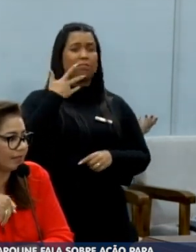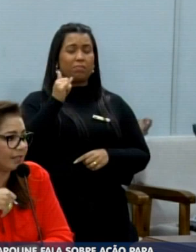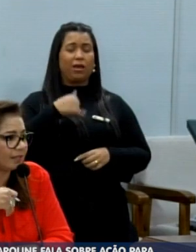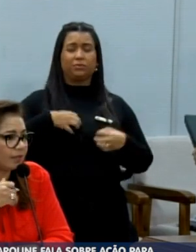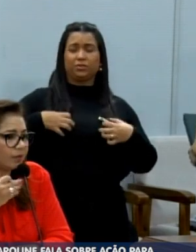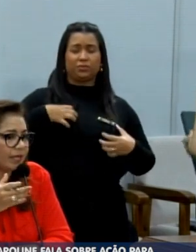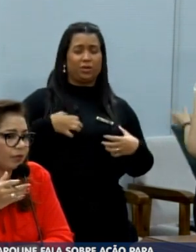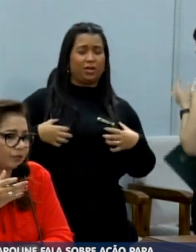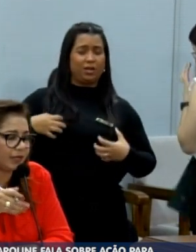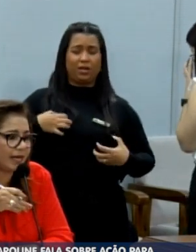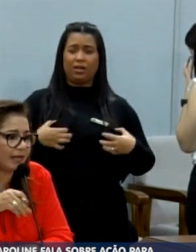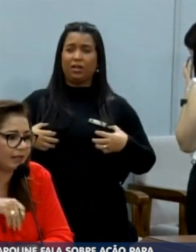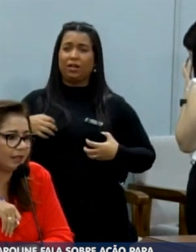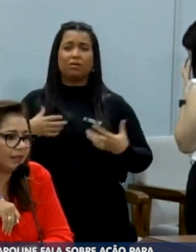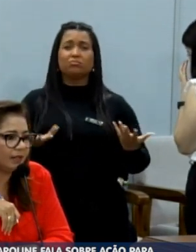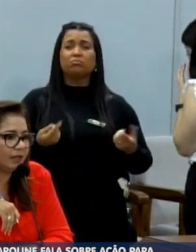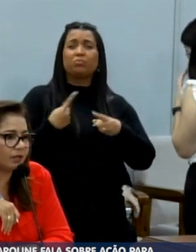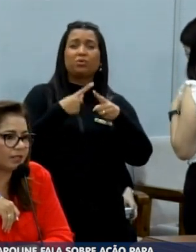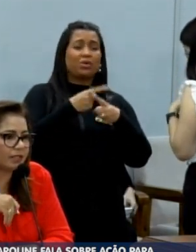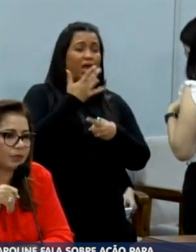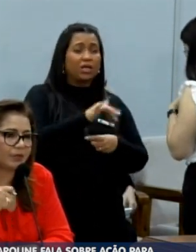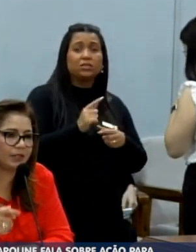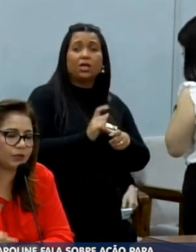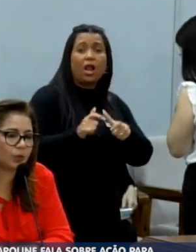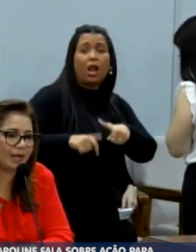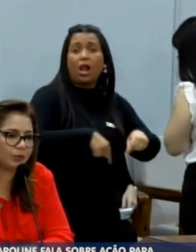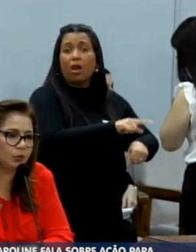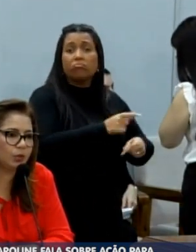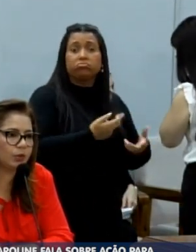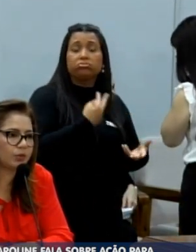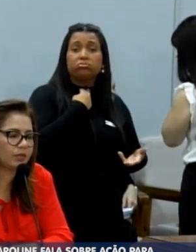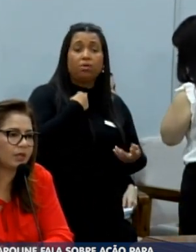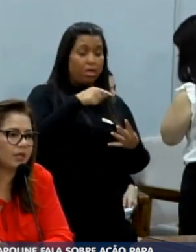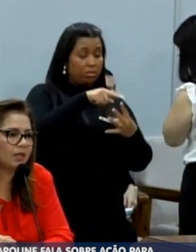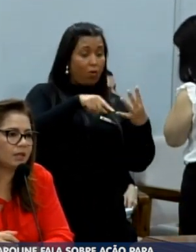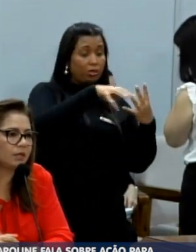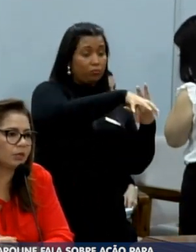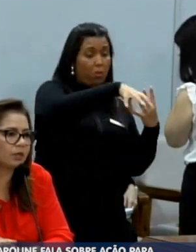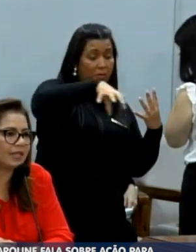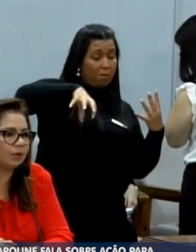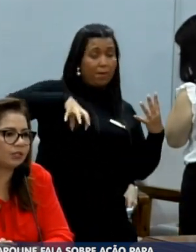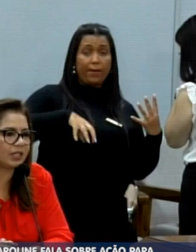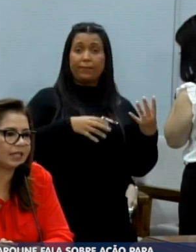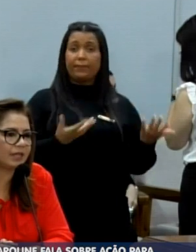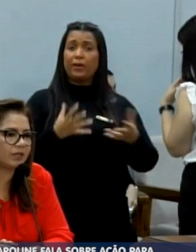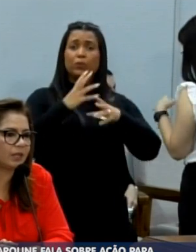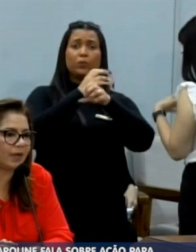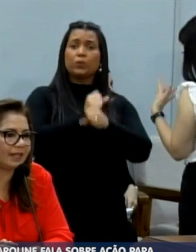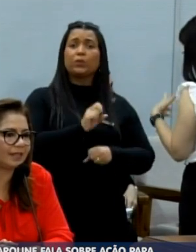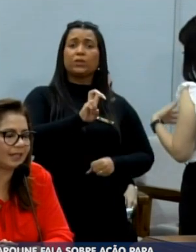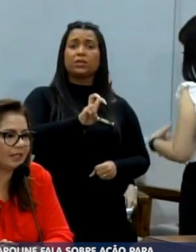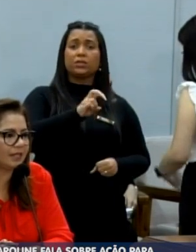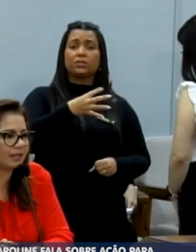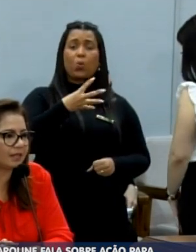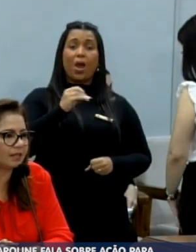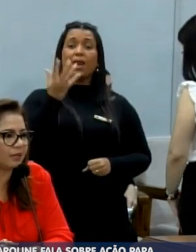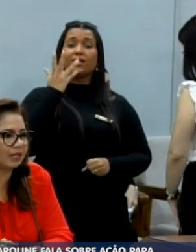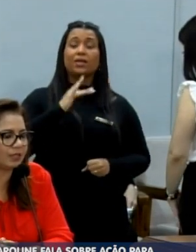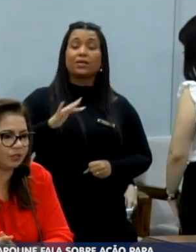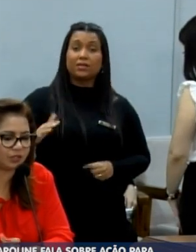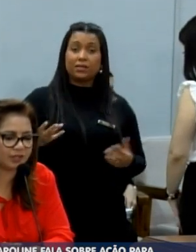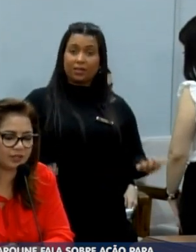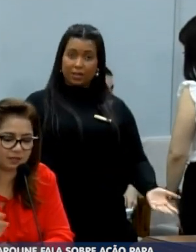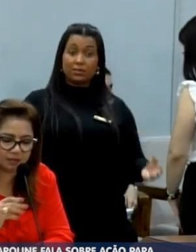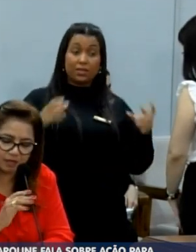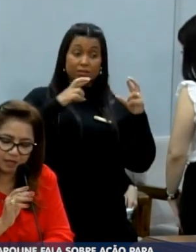desesperados, uma vez que as crianças não têm onde ficar. Nós estamos falando de 4 núcleos, no total de 540 crianças que